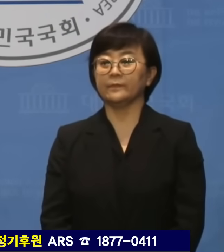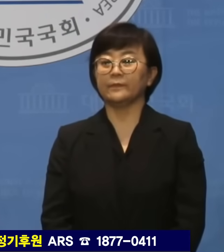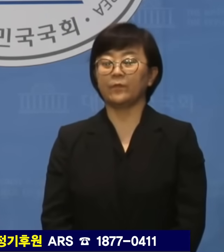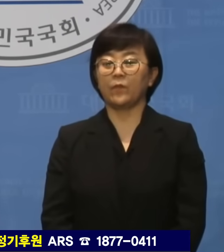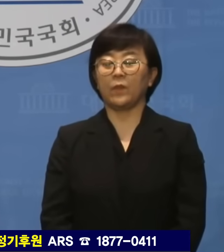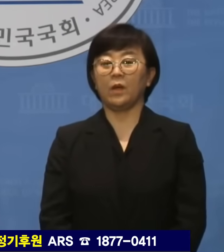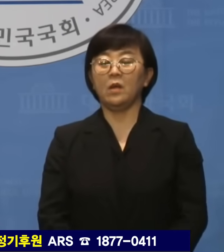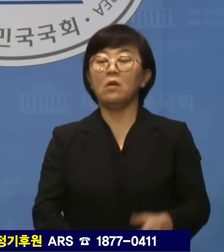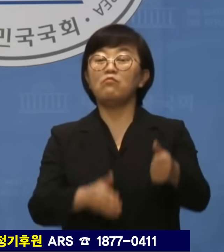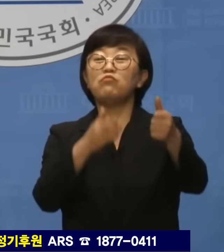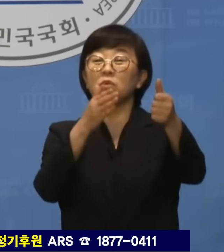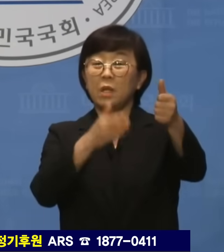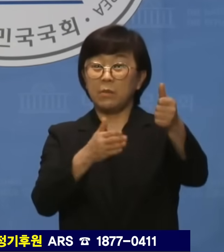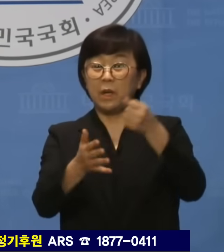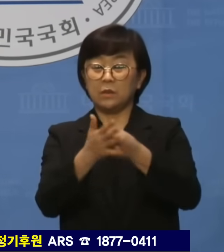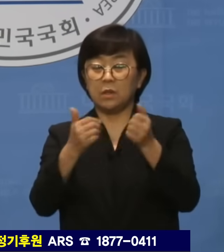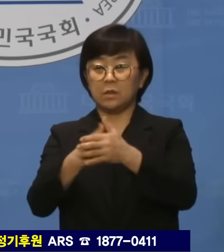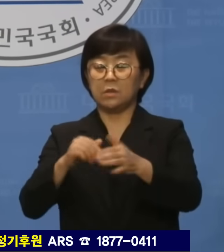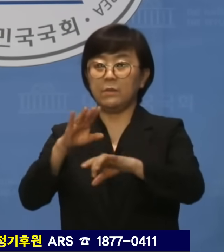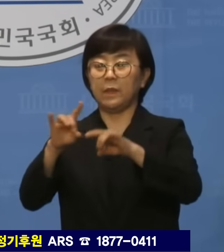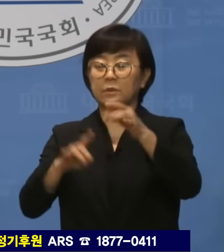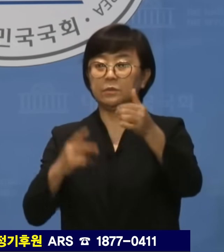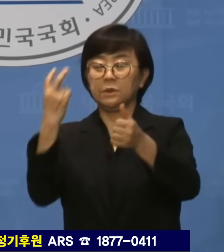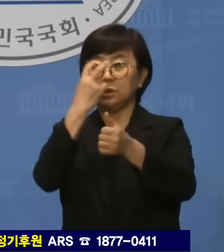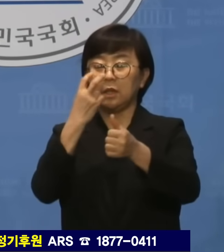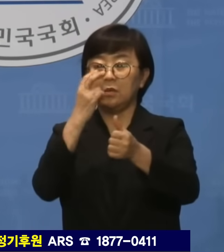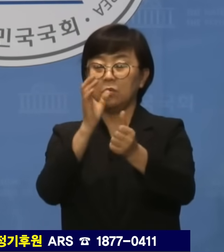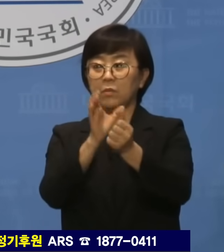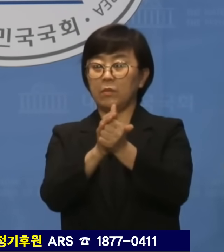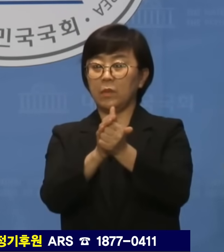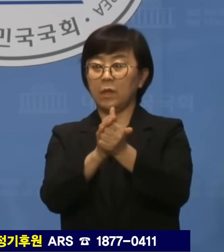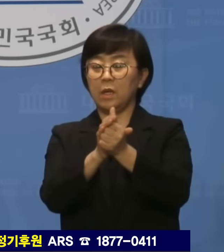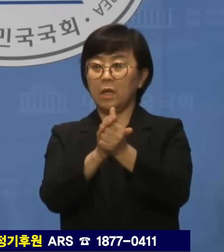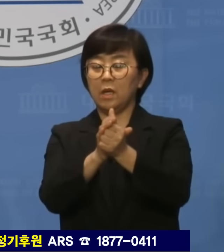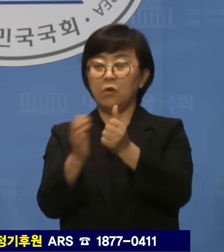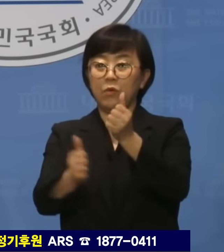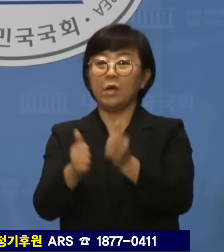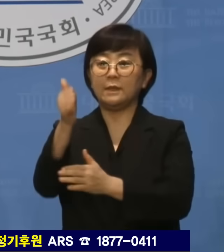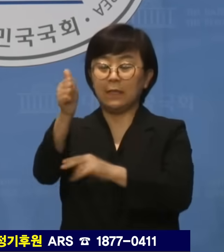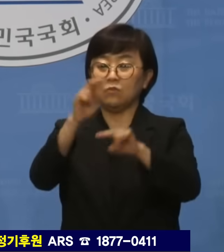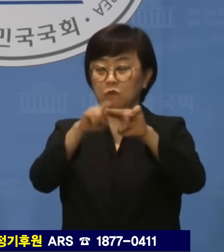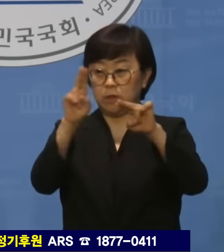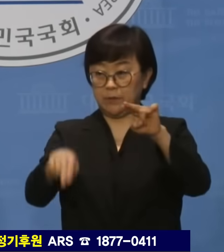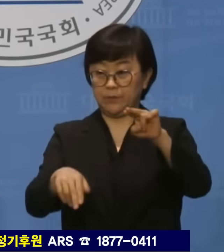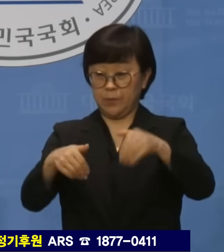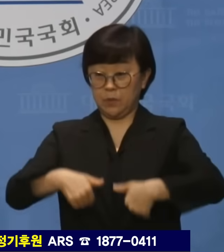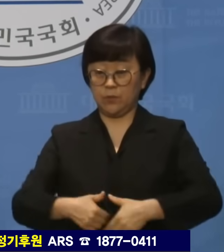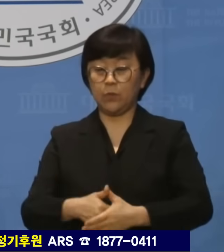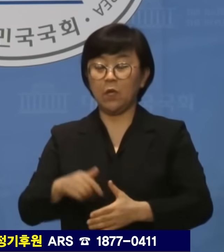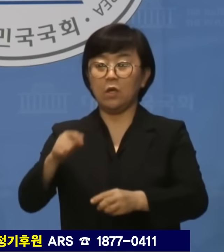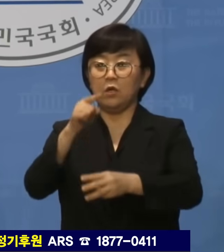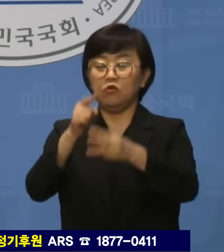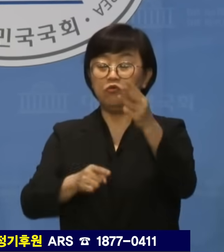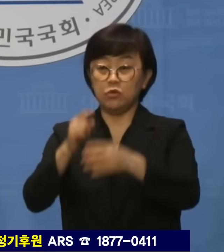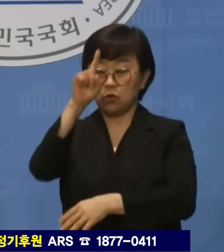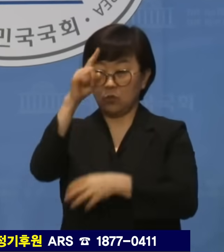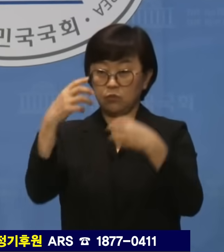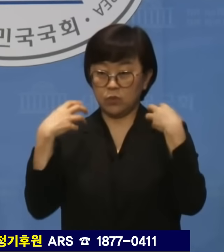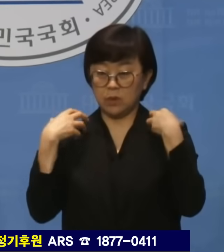청부 민원으로 방심이 사유한 류희림 위원장 물러나야 한다. 윤석열